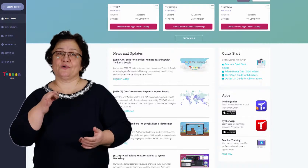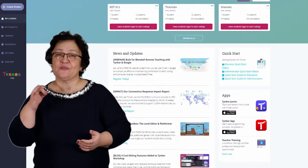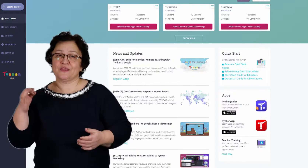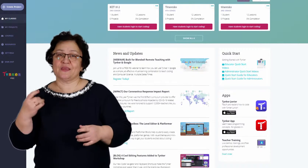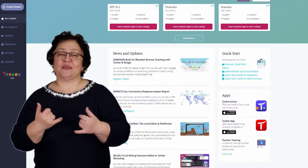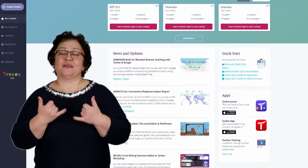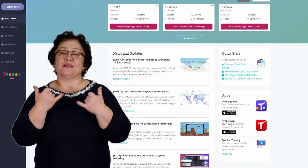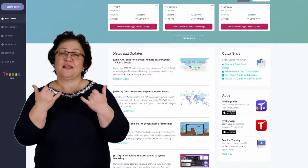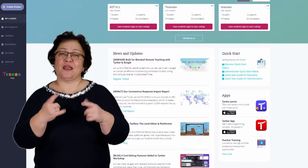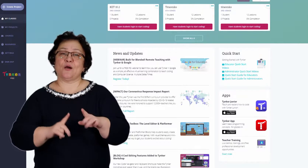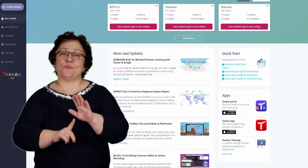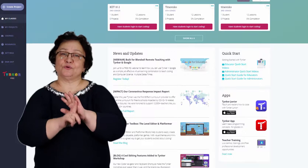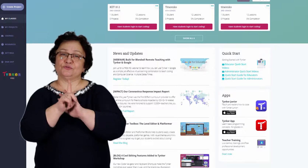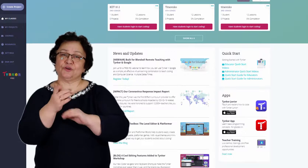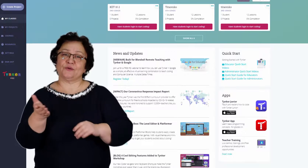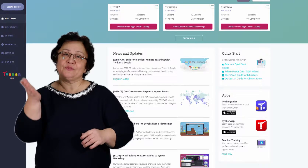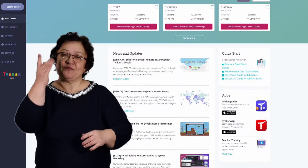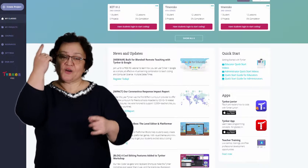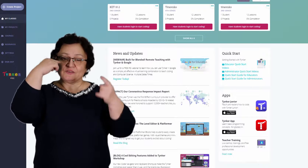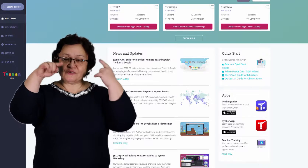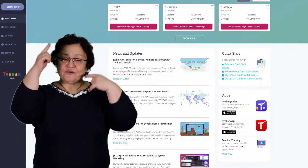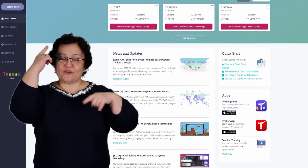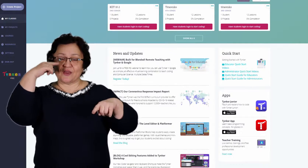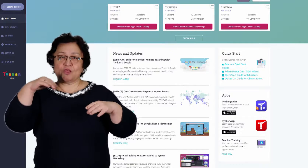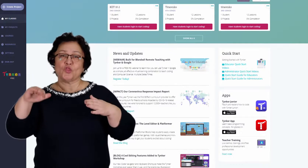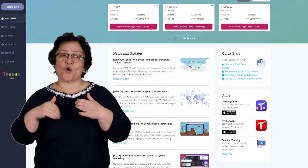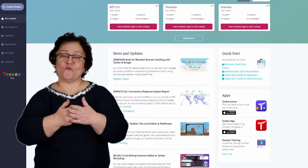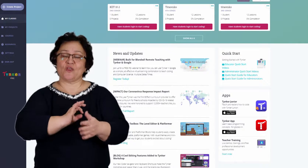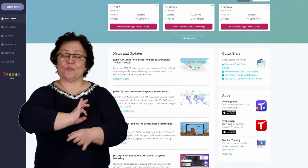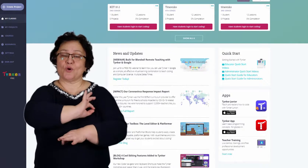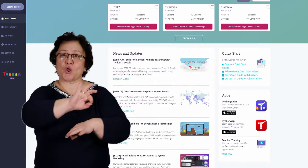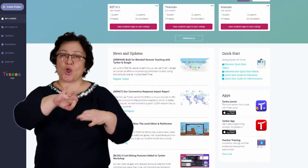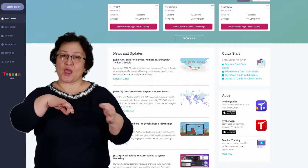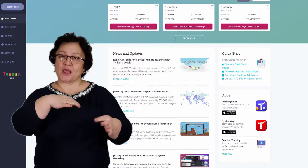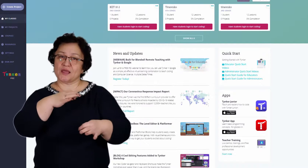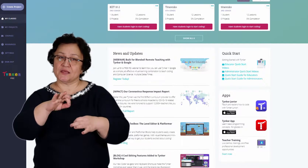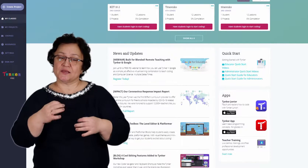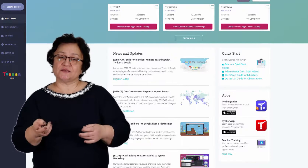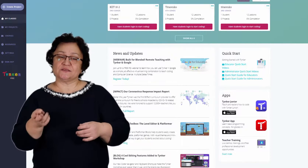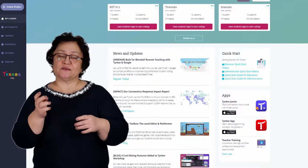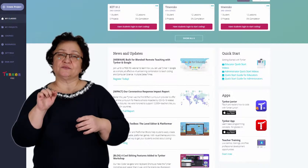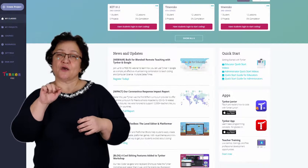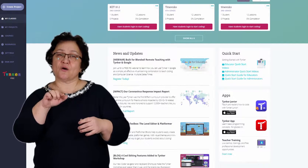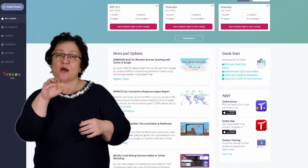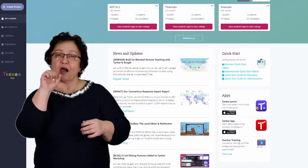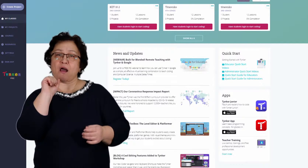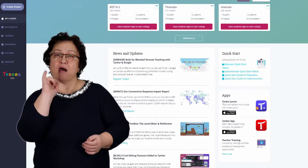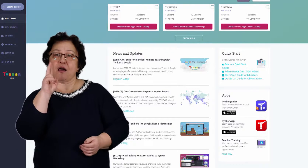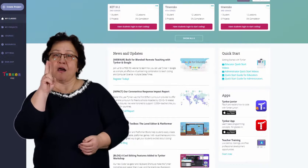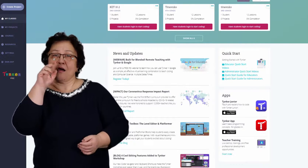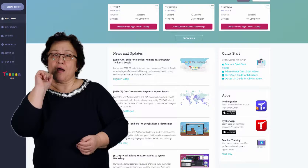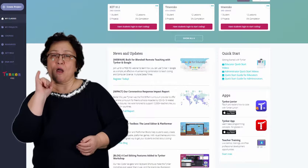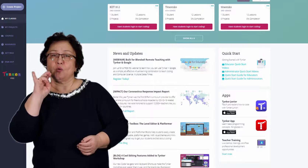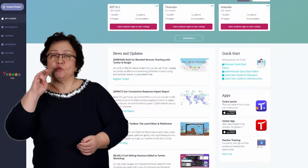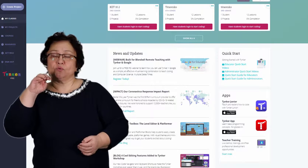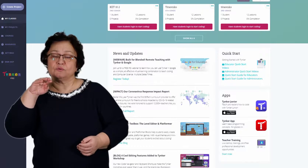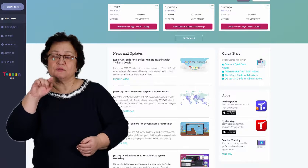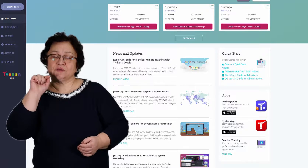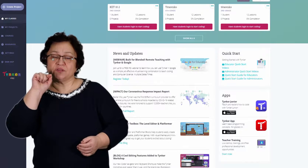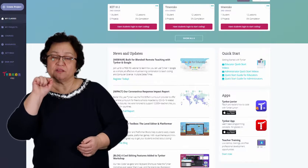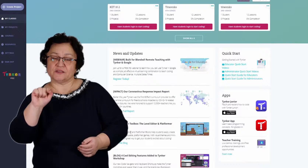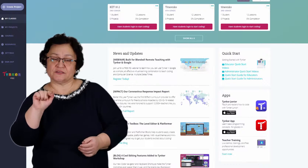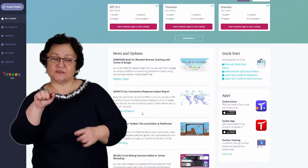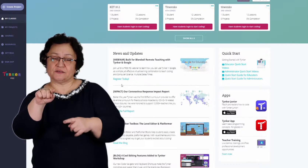монеток. Для початку давай створимо новий проєкт. Заходимо в аккаунт та